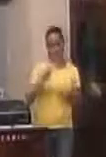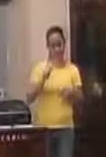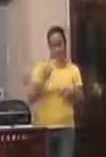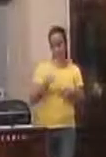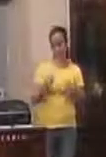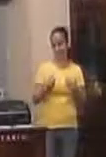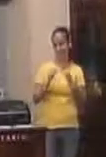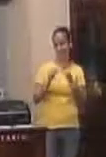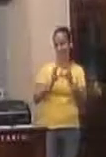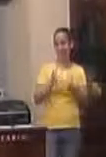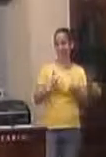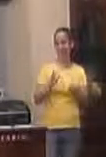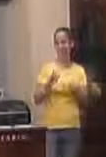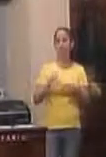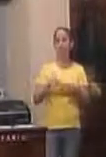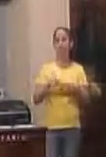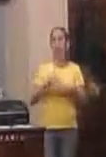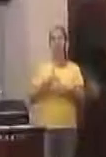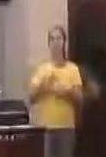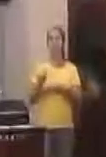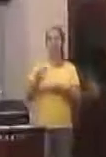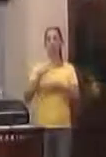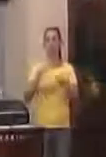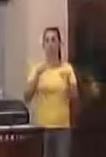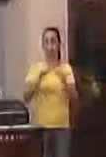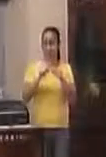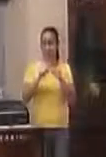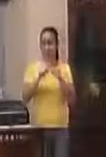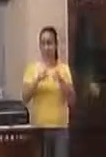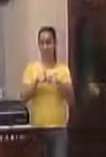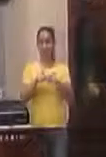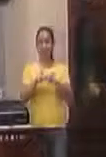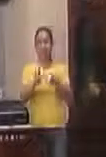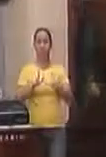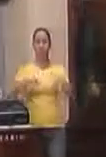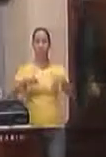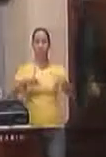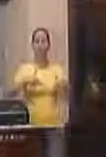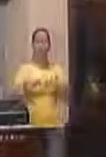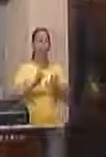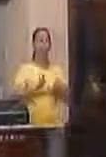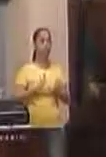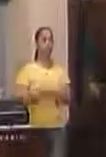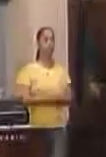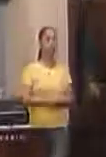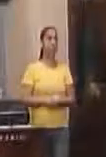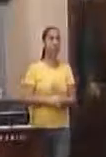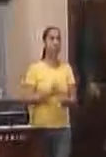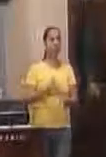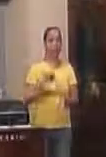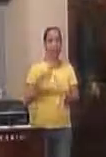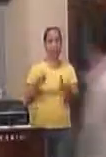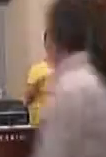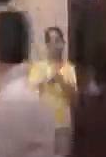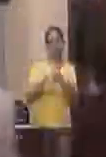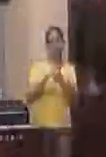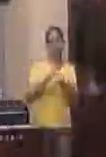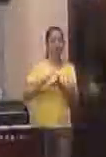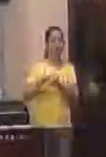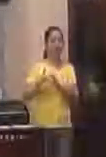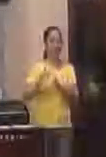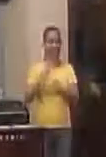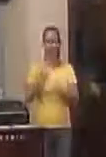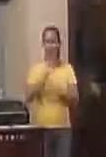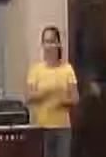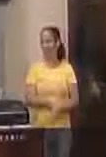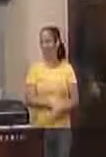fazer certas coisas, tem muitos investimentos para fazer muitas coisas, mas, obviamente, que fica registrado o que o senhor falou.